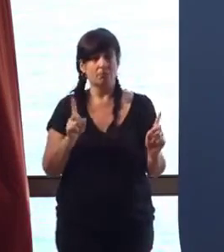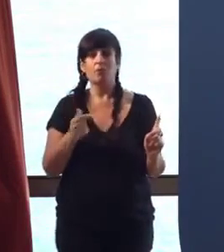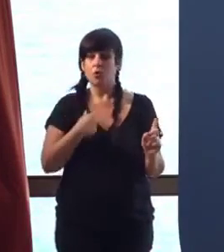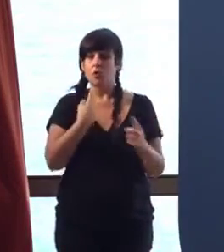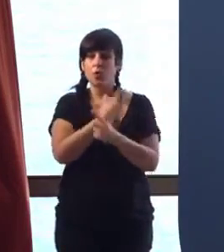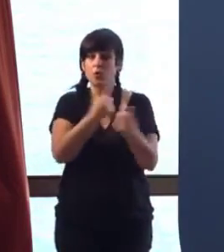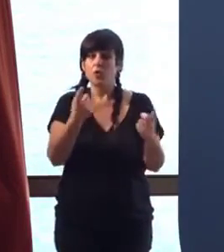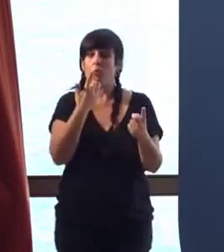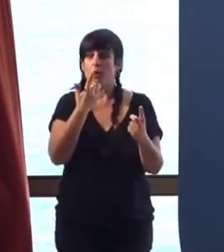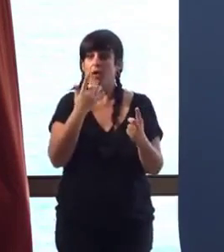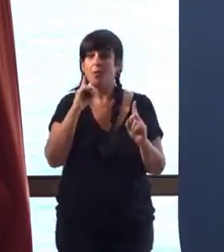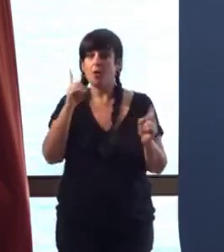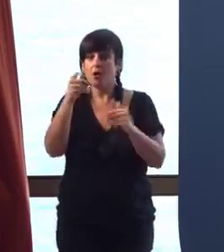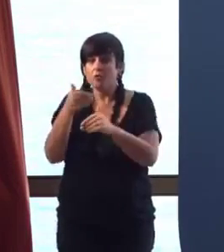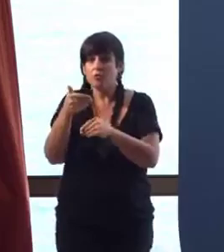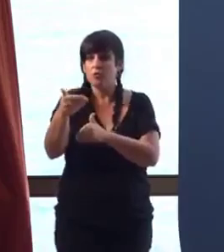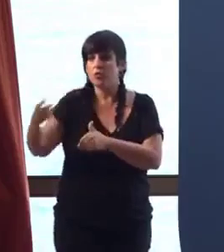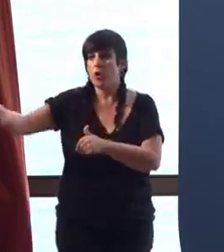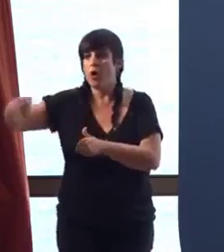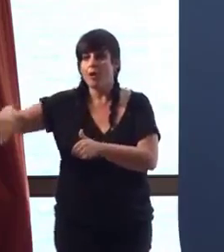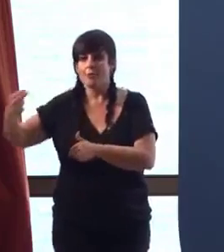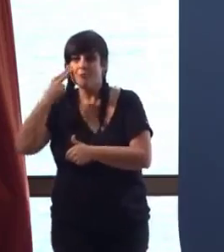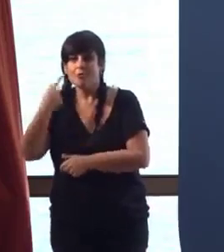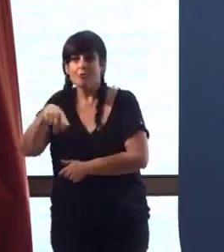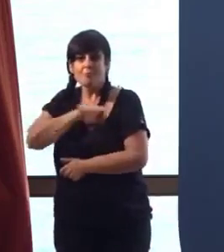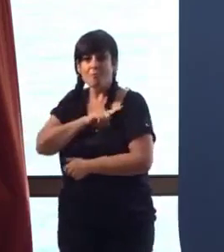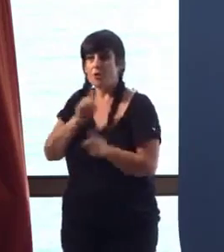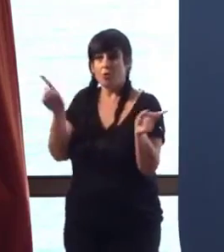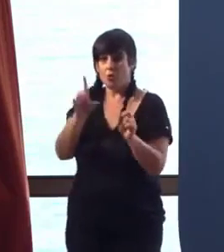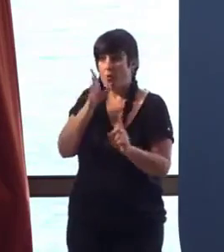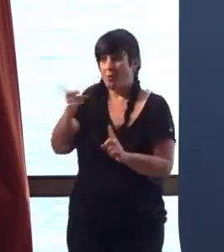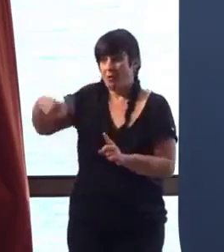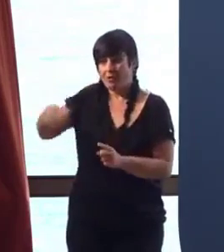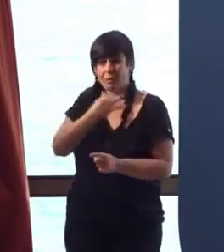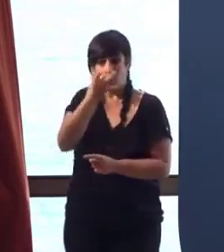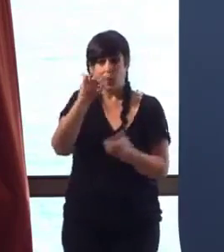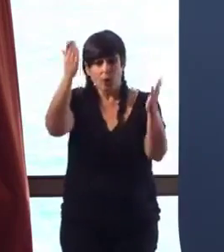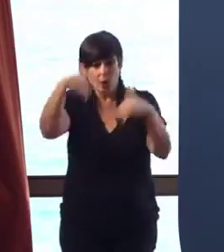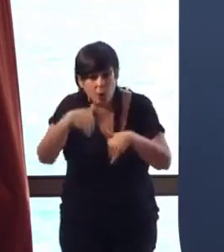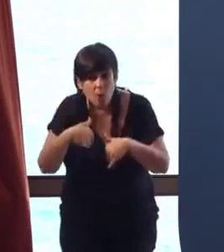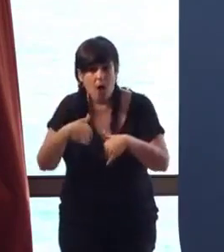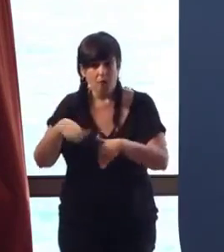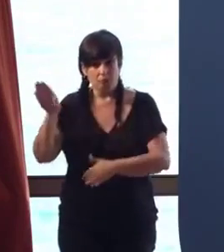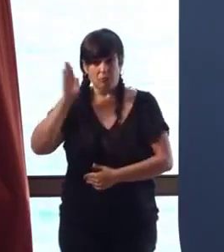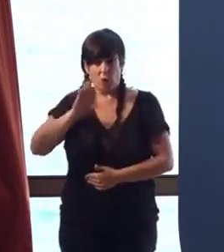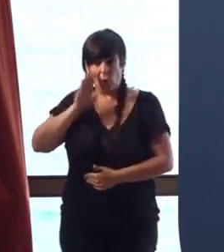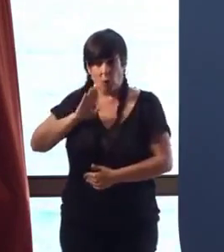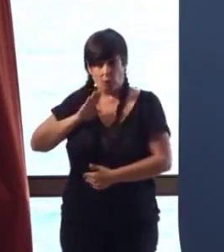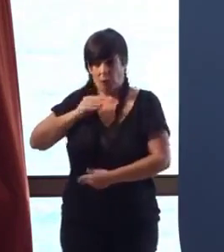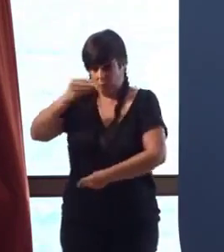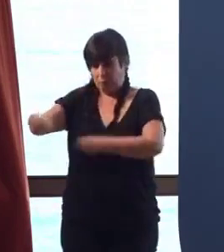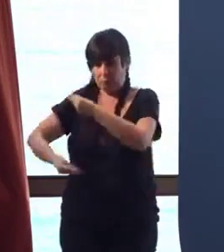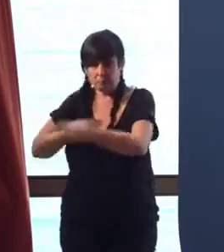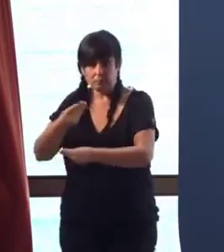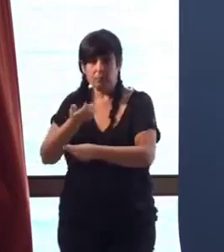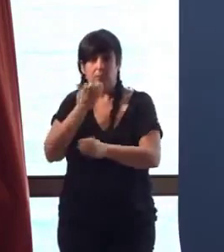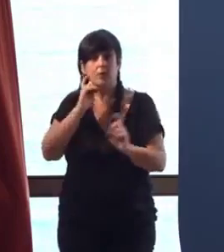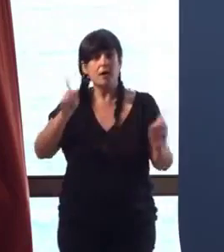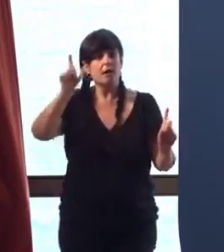que dejemos de dar miedo a los sinvergüenzas, a los corruptos, a los responsables de la desigualdad, el día que dejemos de dar miedo a los que se